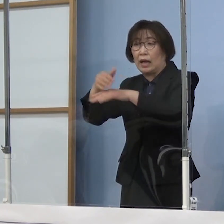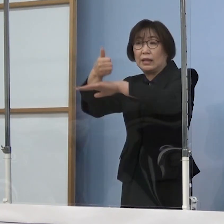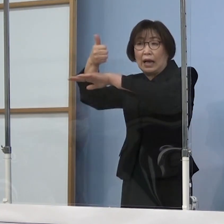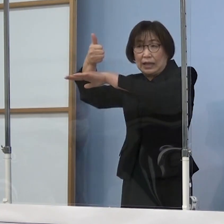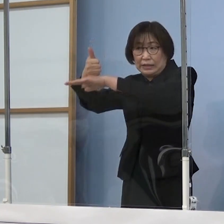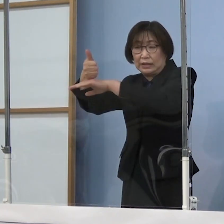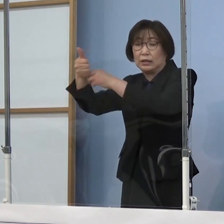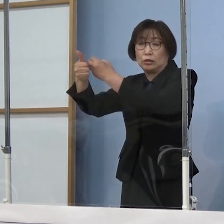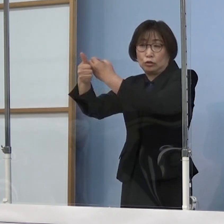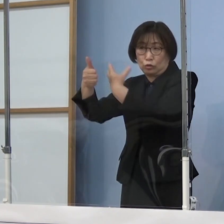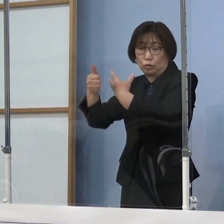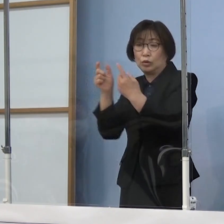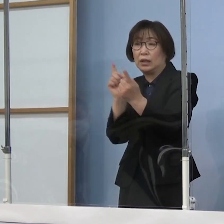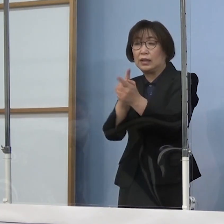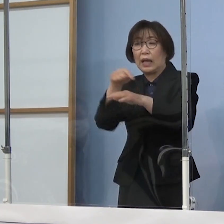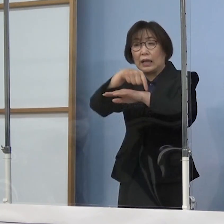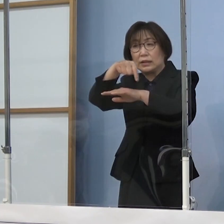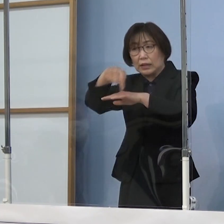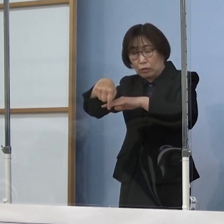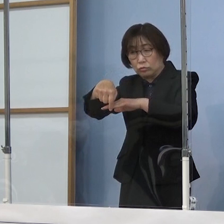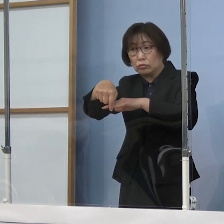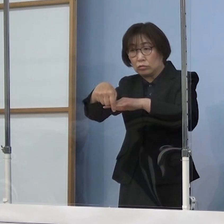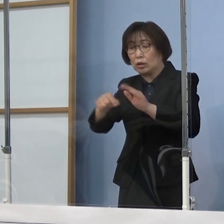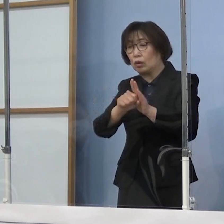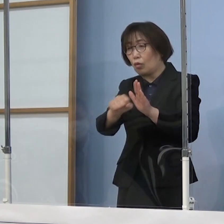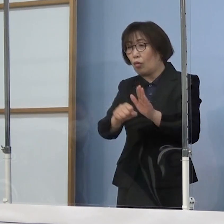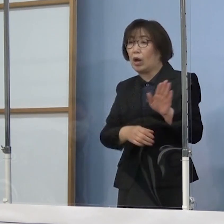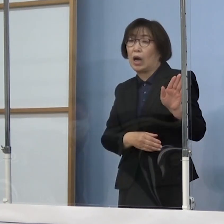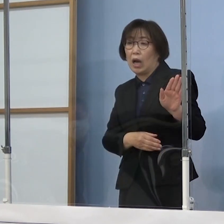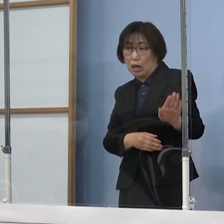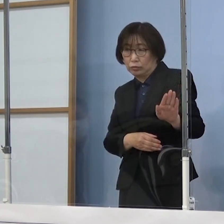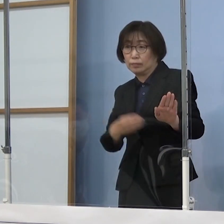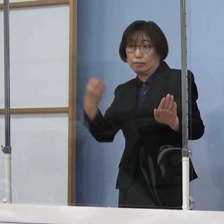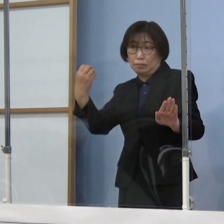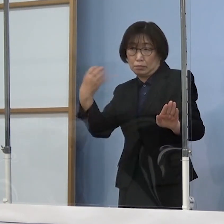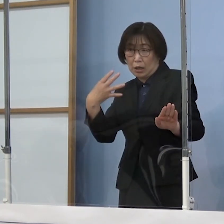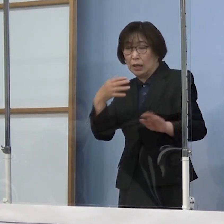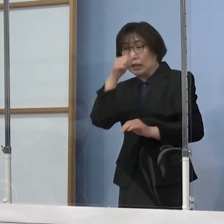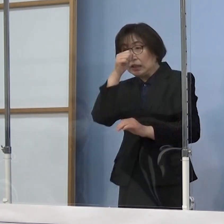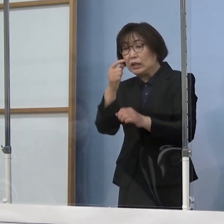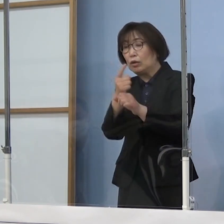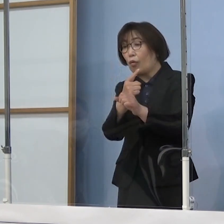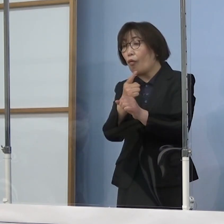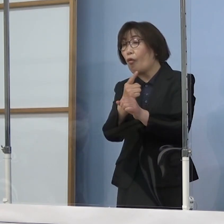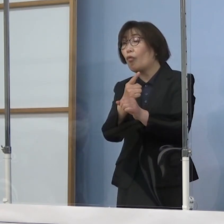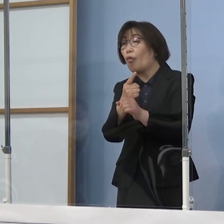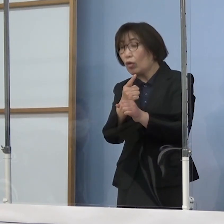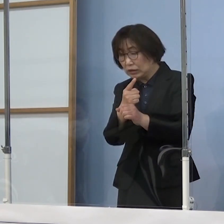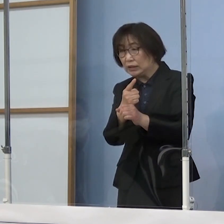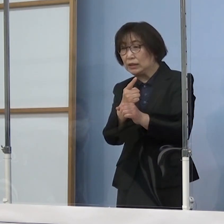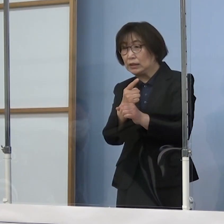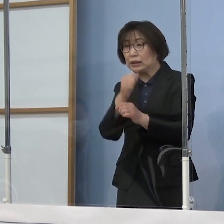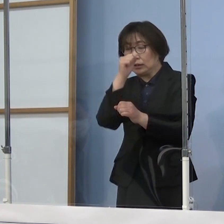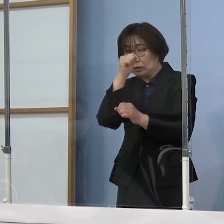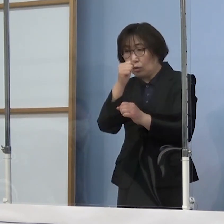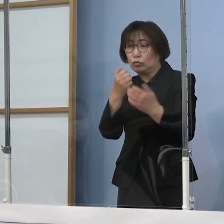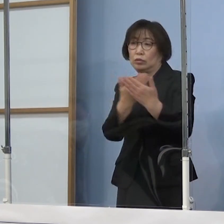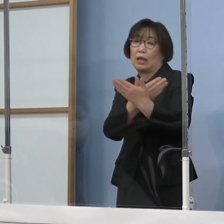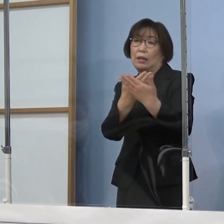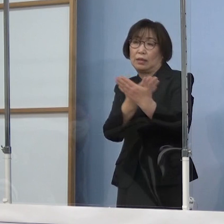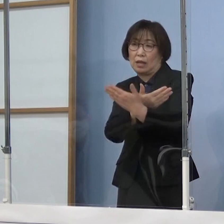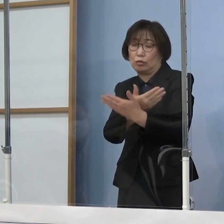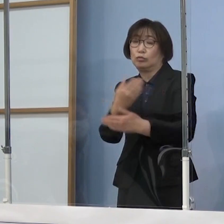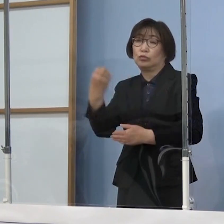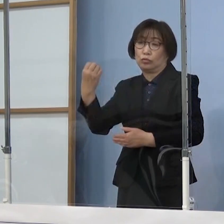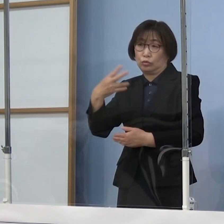策、こうしたものが功を奏してきている、さらにはいい方向に向かっている、まあ、こうした点をご理解をいただ